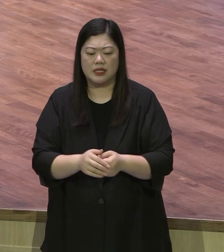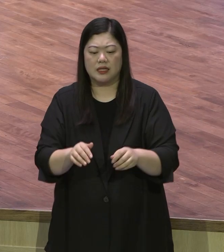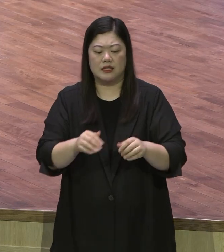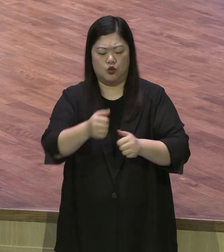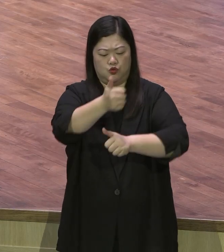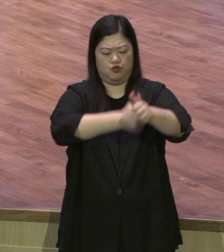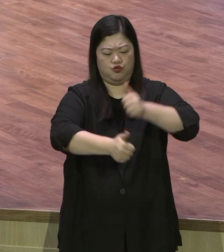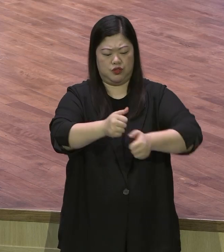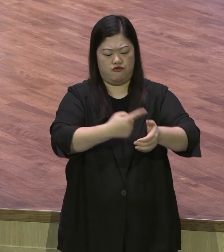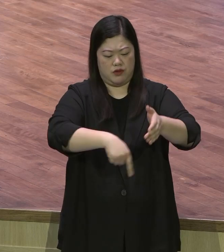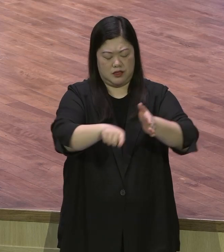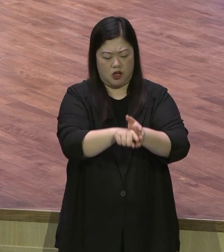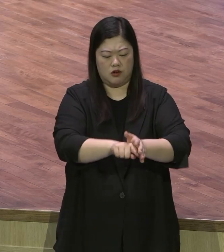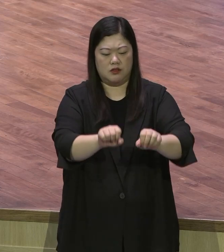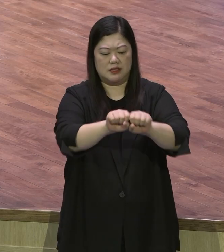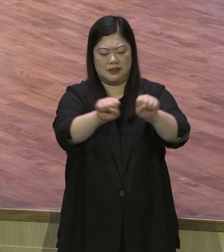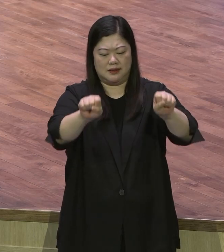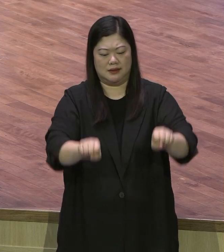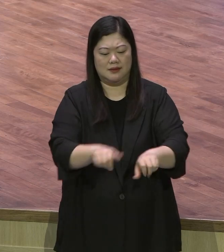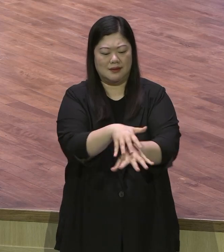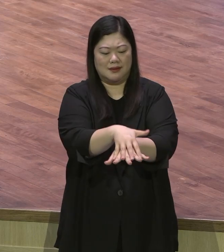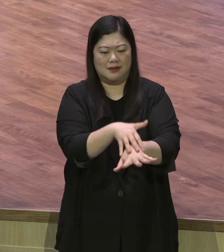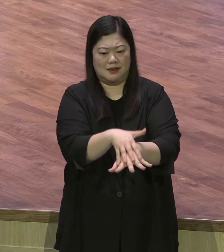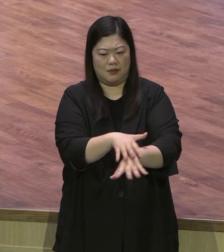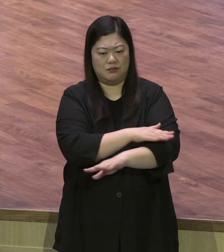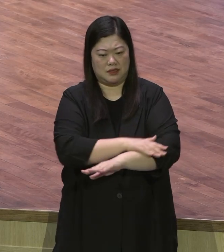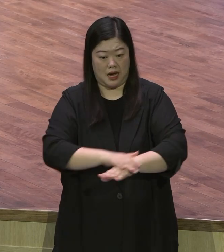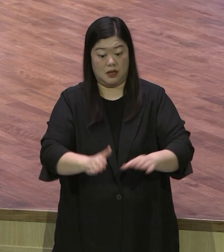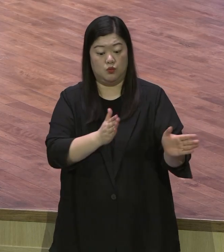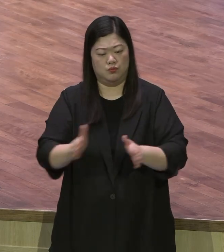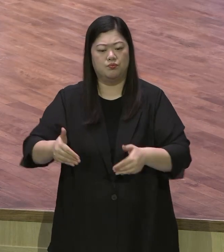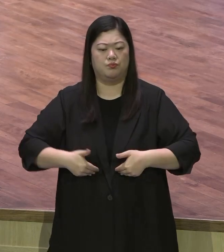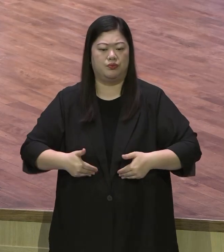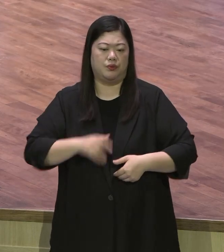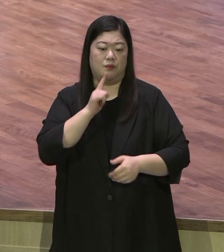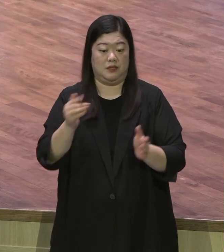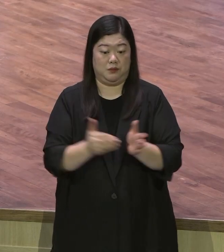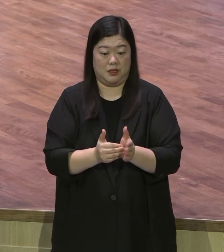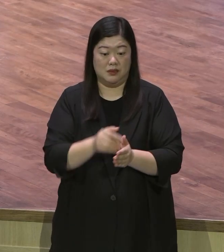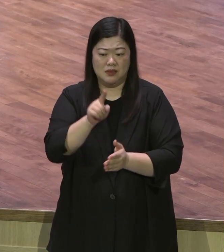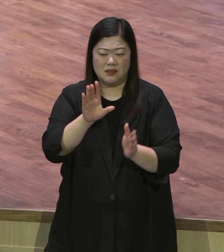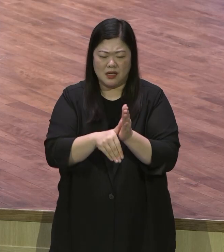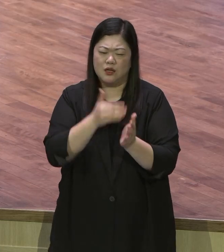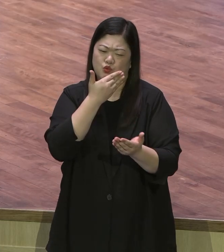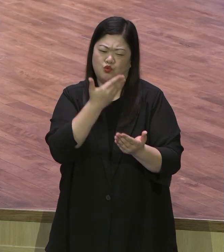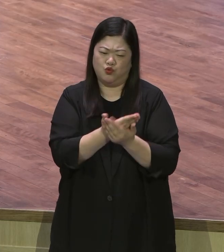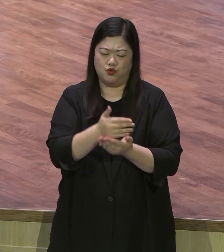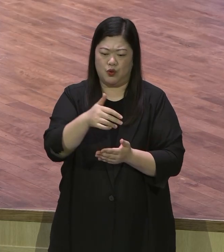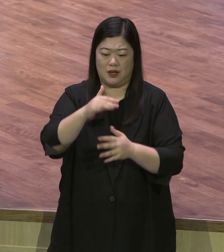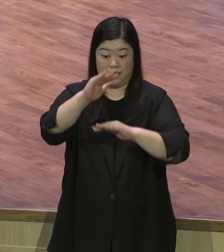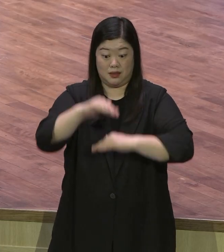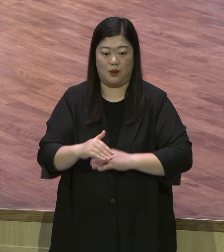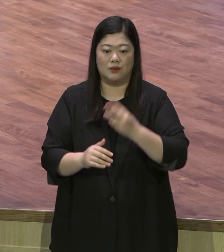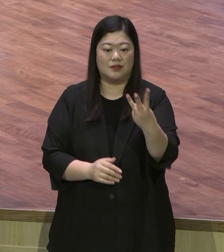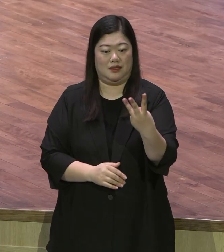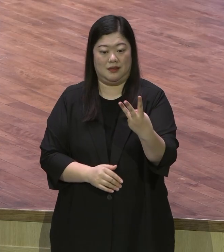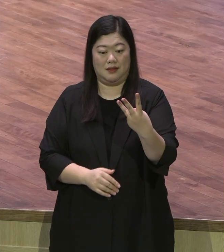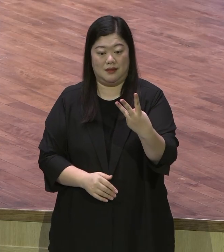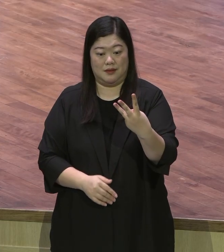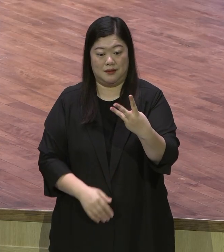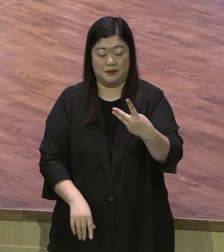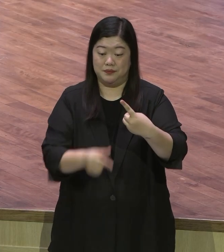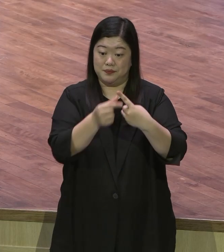사실을 우리 윤 목사님이 강조했습니다. 이것을 위해서 산업인들은 세 가지 콘텐츠를 만들어야 된다라는 메시지가 선포되는데,